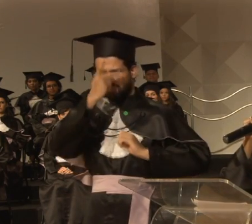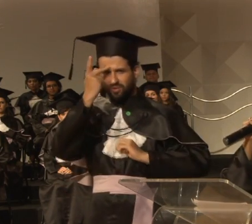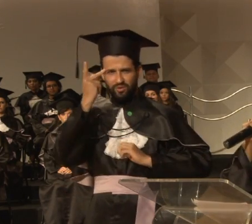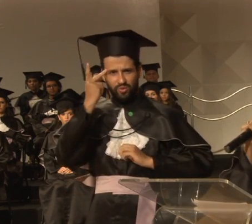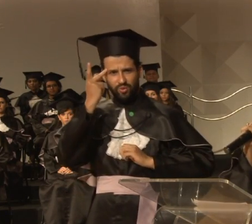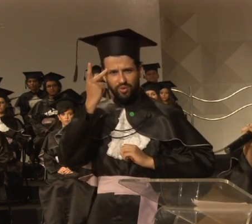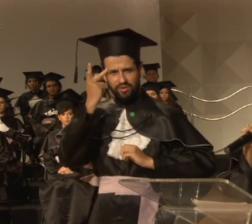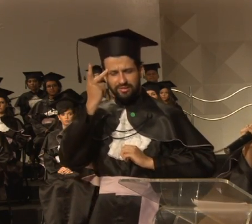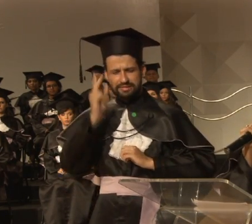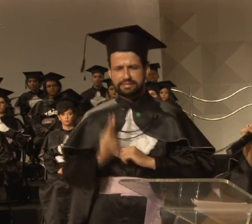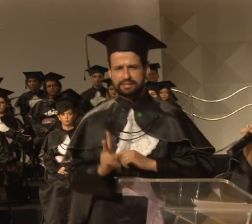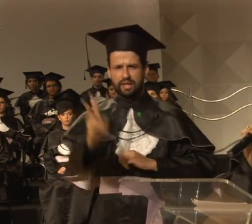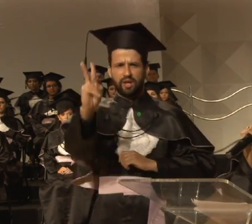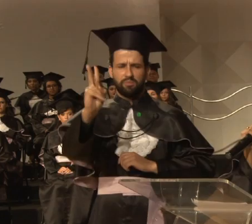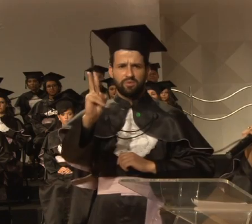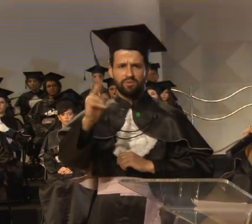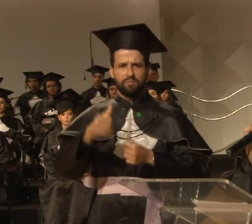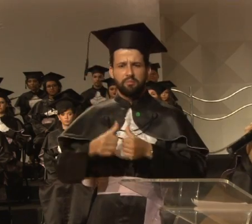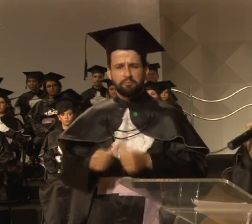para quando precisarmos.